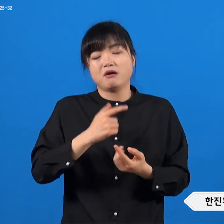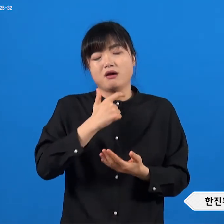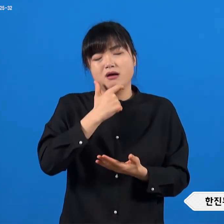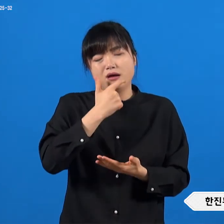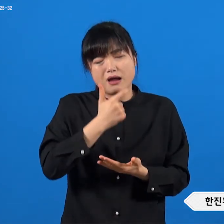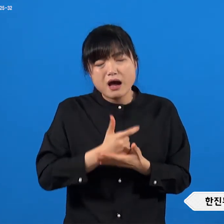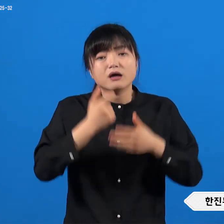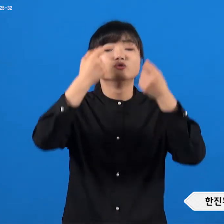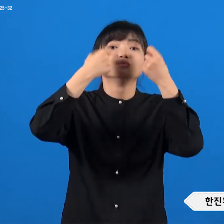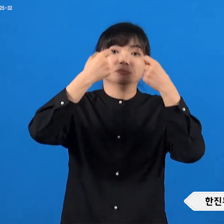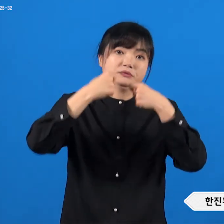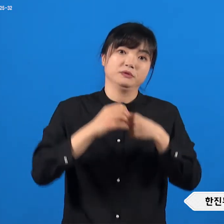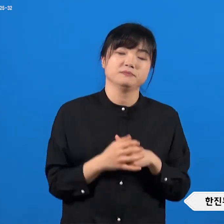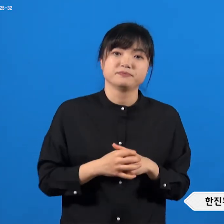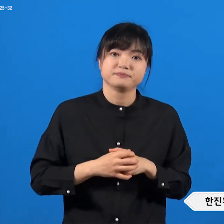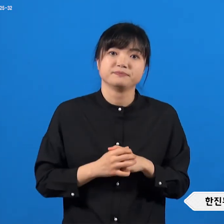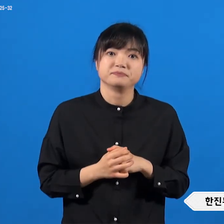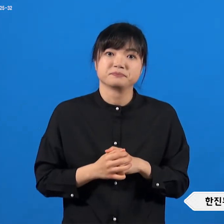감격의 눈물이었습니다.